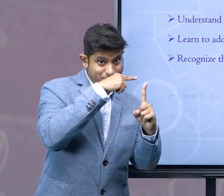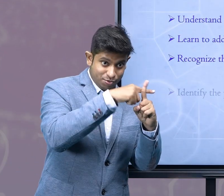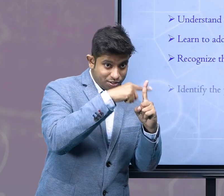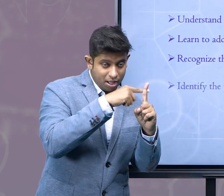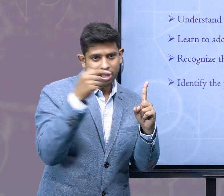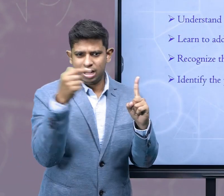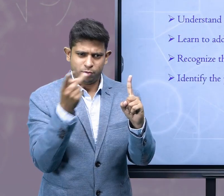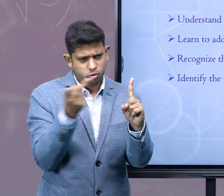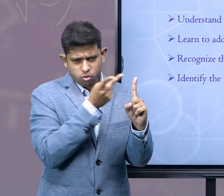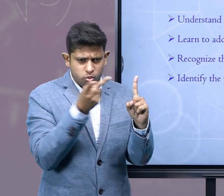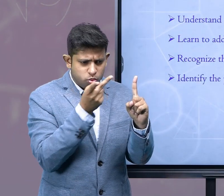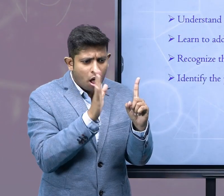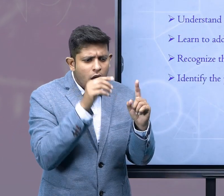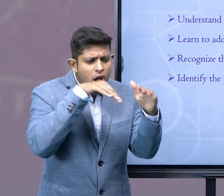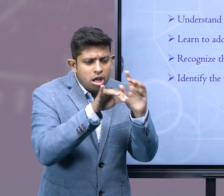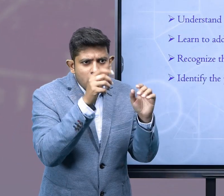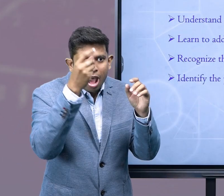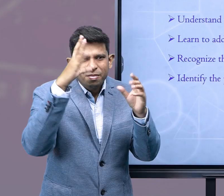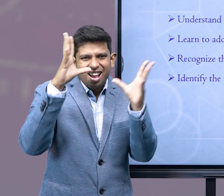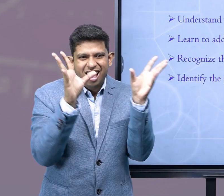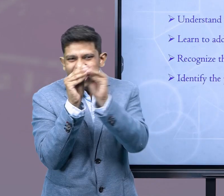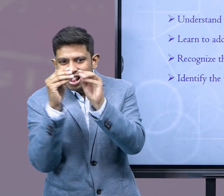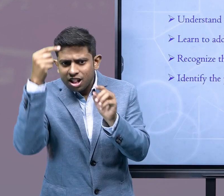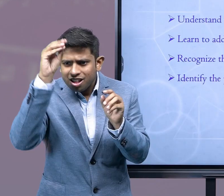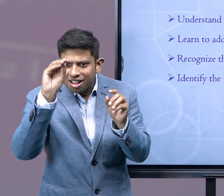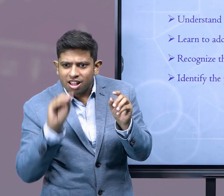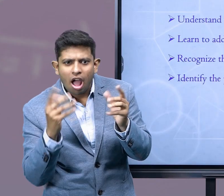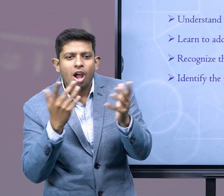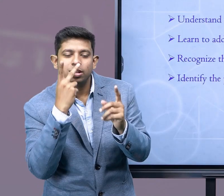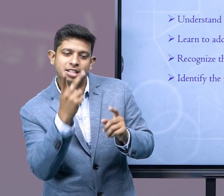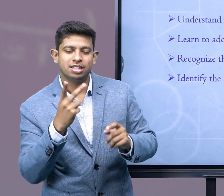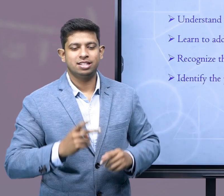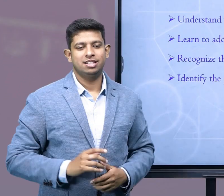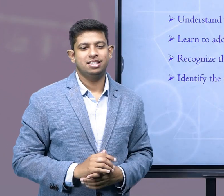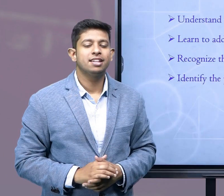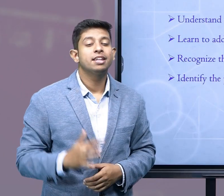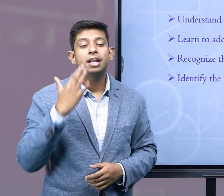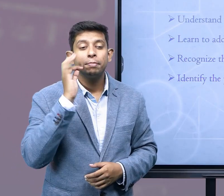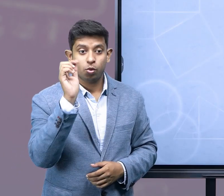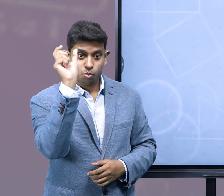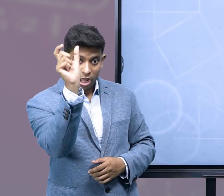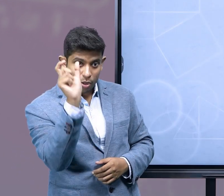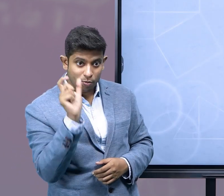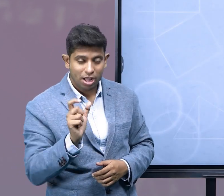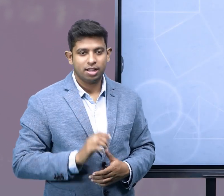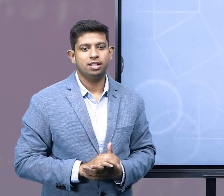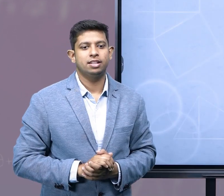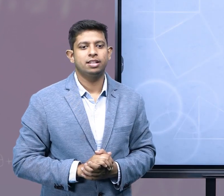पूर्णांकों के योग और घटाव के गुणों को पहचानने और उनका उपयोग करने में। इस पाठ से मुख्य